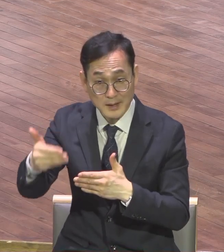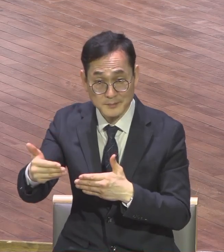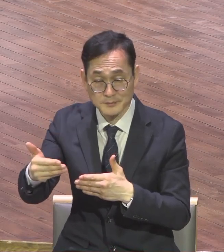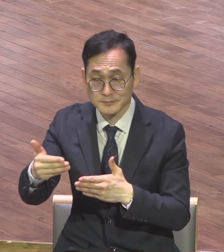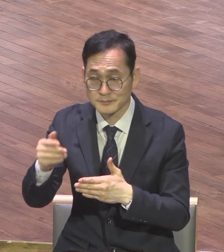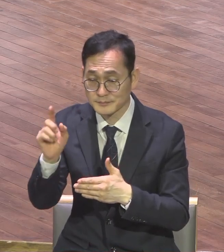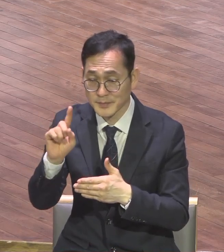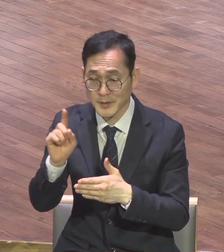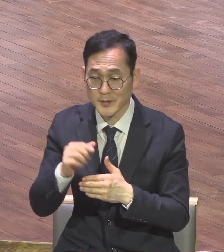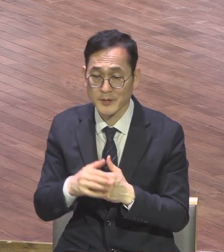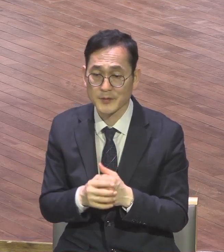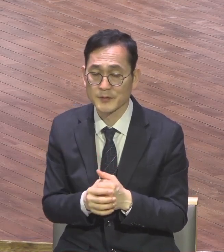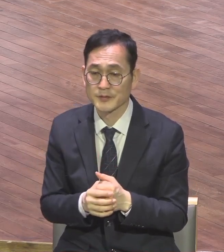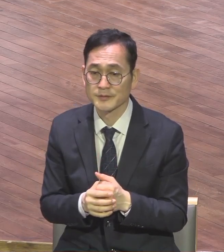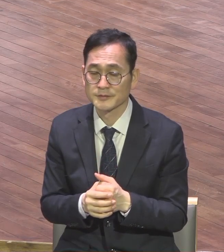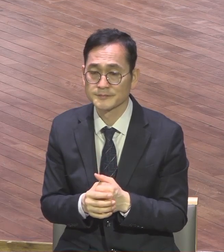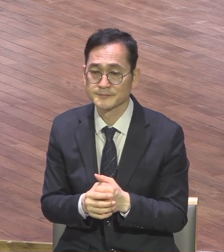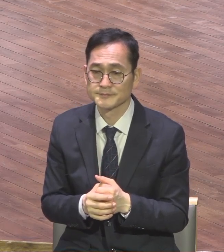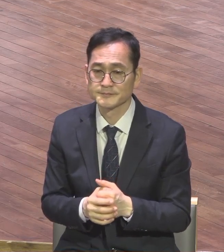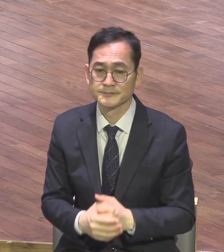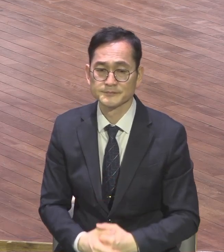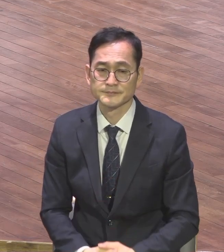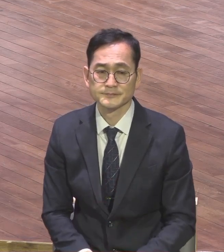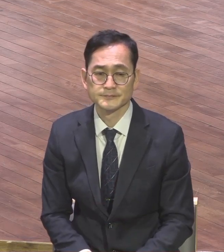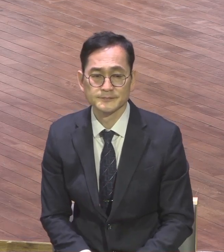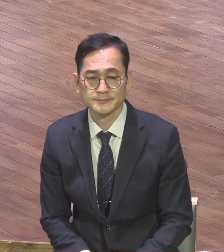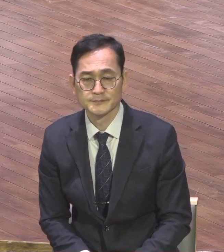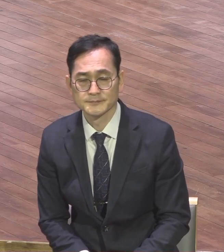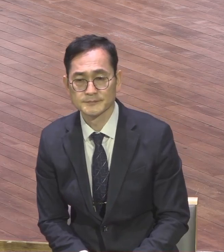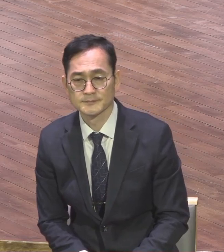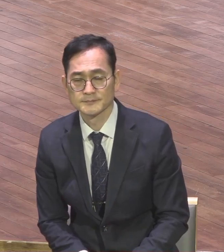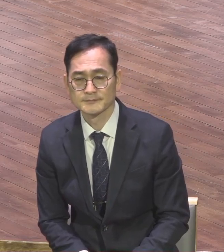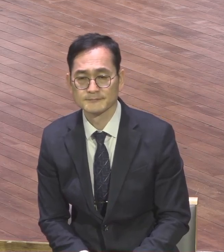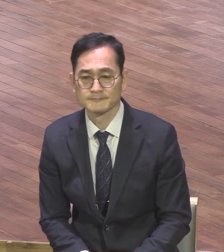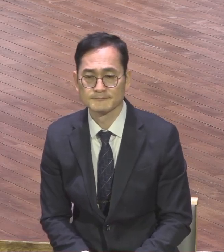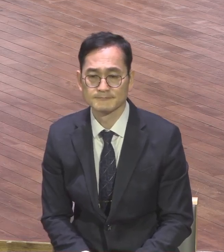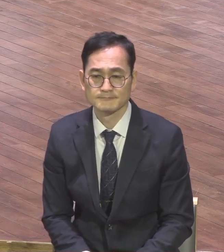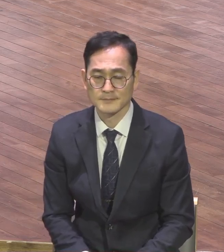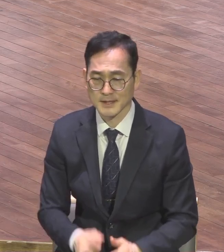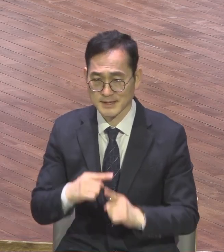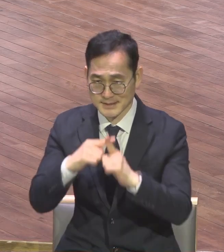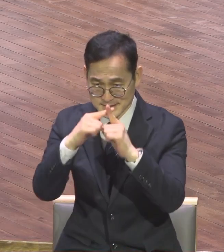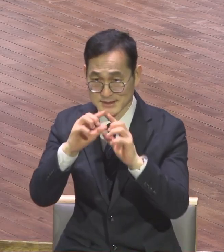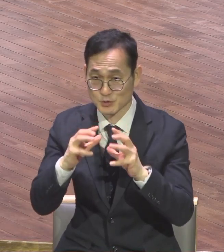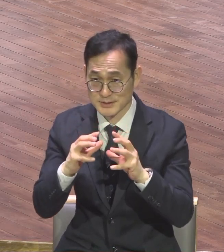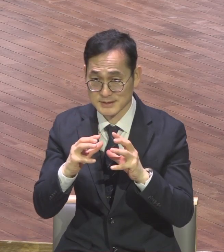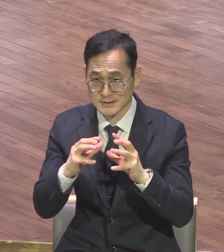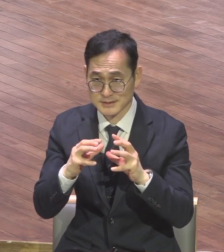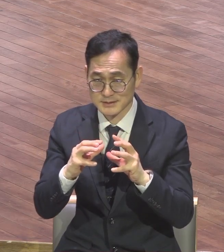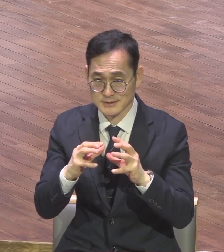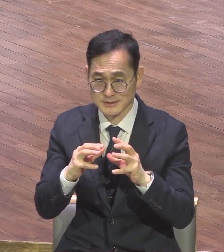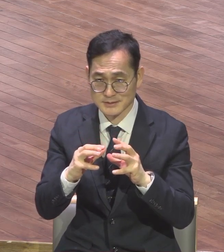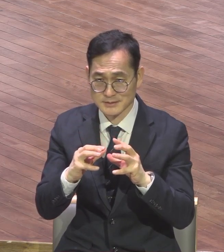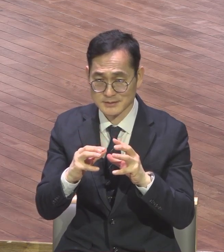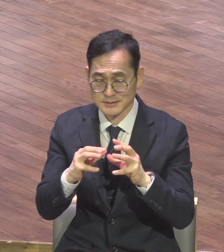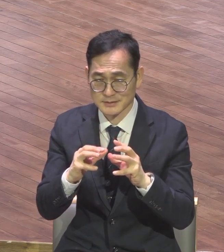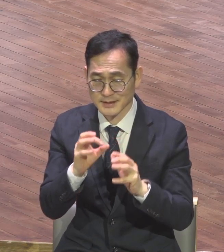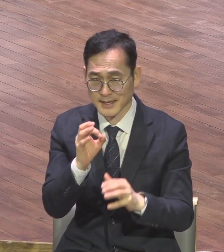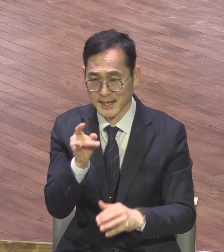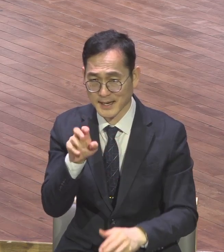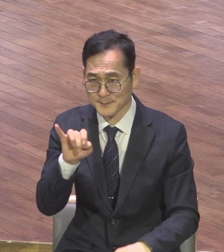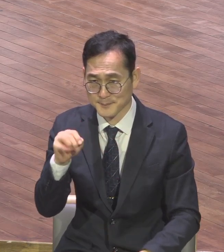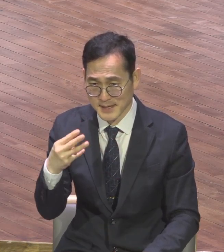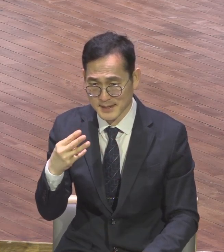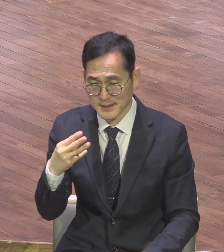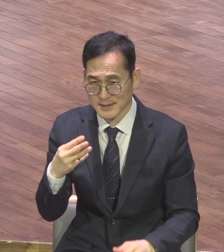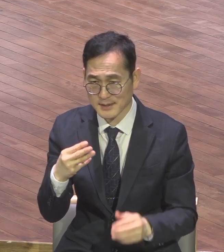실감나게 이제 진행이 되겠지요. 스위스의 개혁 신학자인 에밀 브루너가